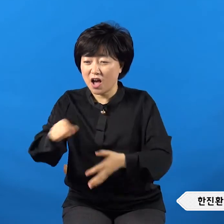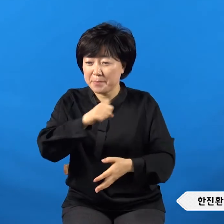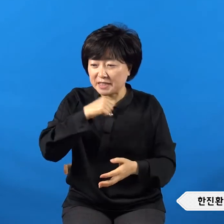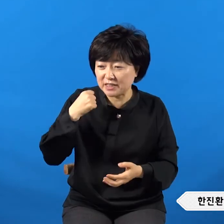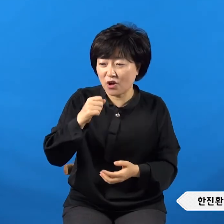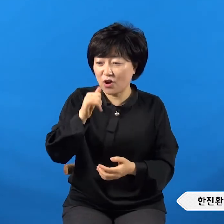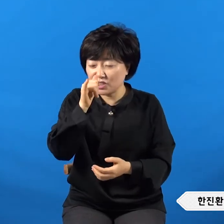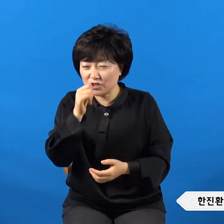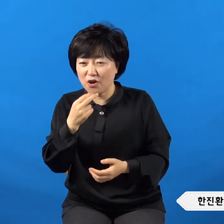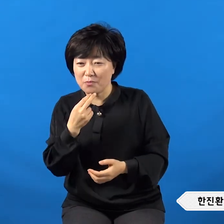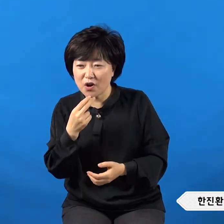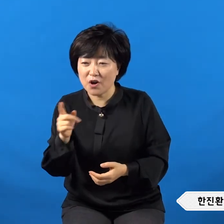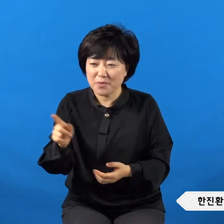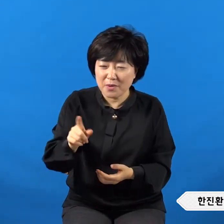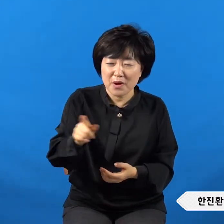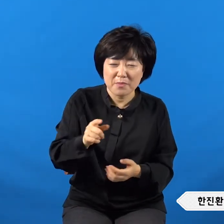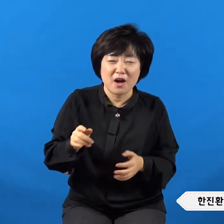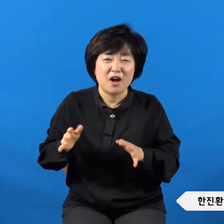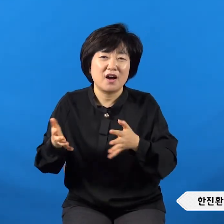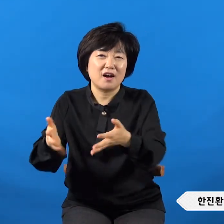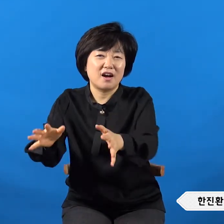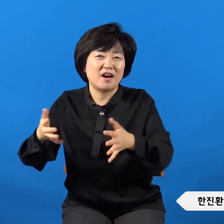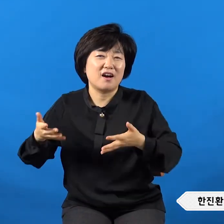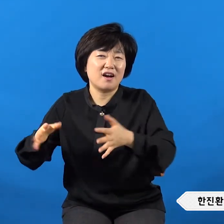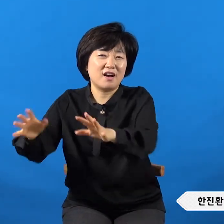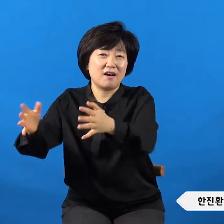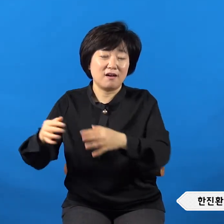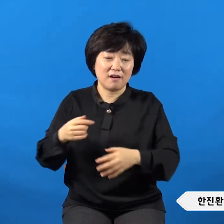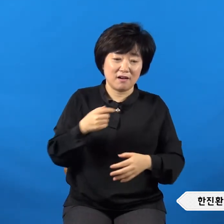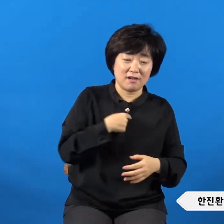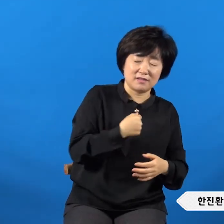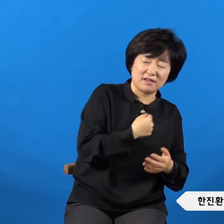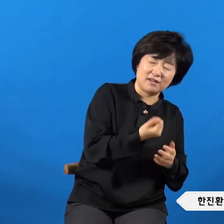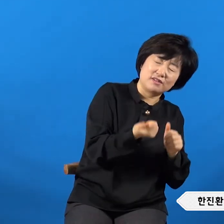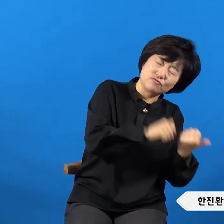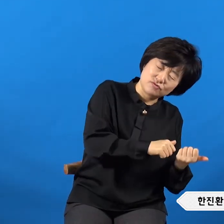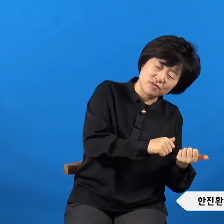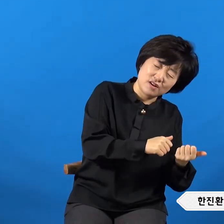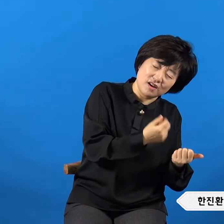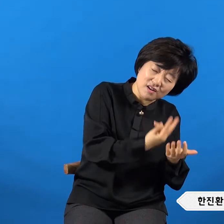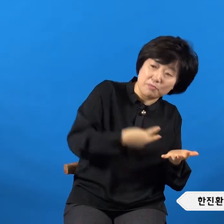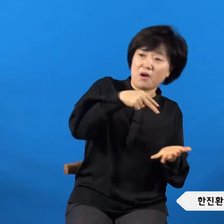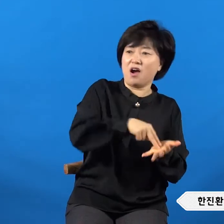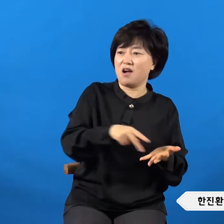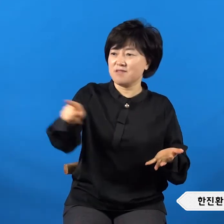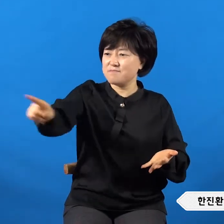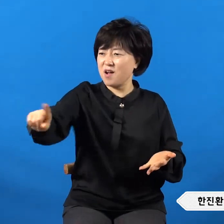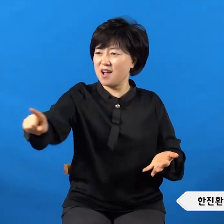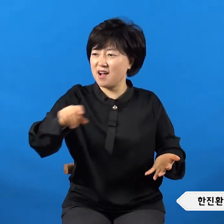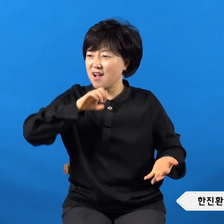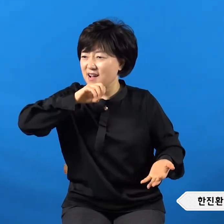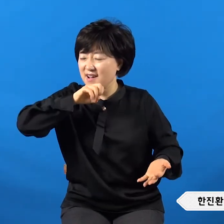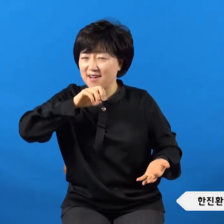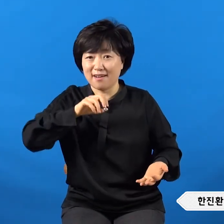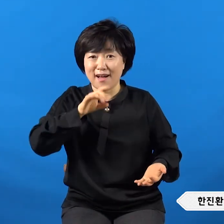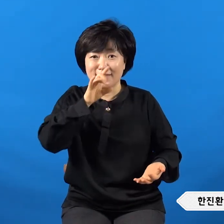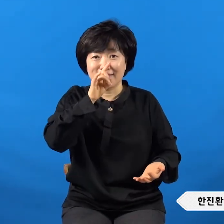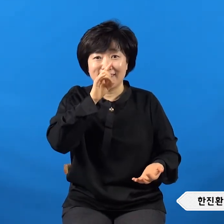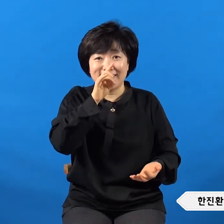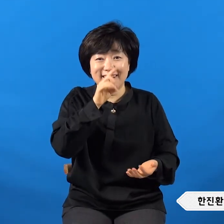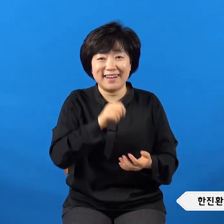육개장이 맛이 있니 없니 그러고 있습니다. 그런다고 원망할 수도 없고 뭐 죽은 놈만 억울하지요.